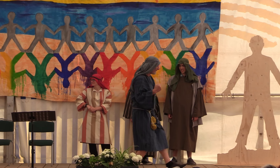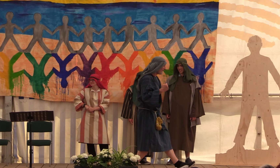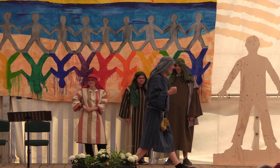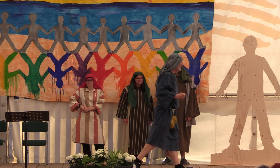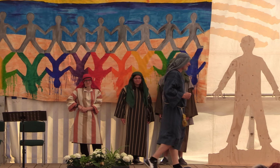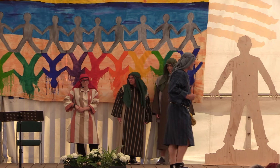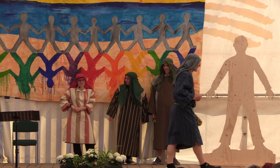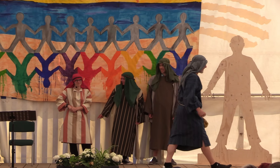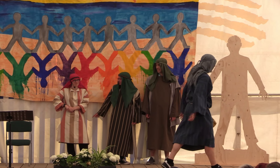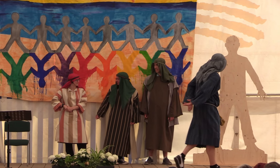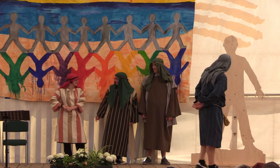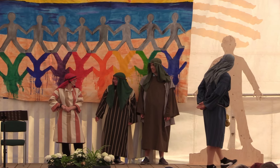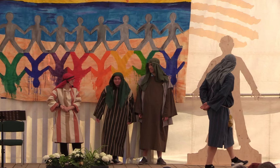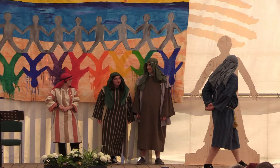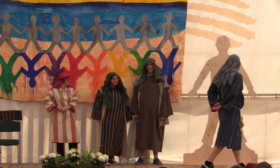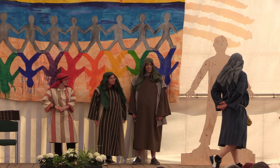Yes.